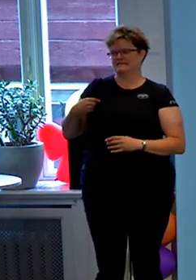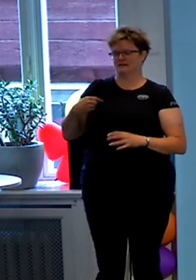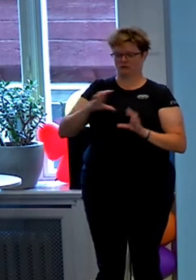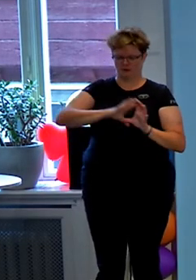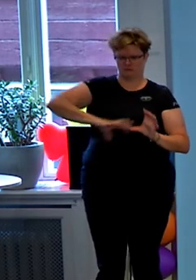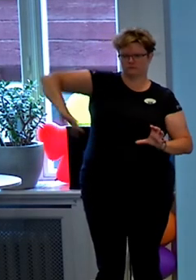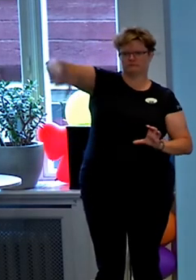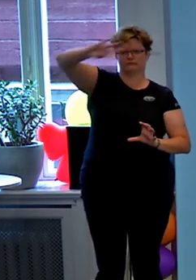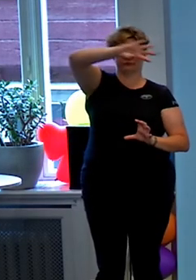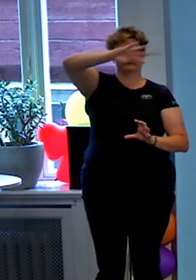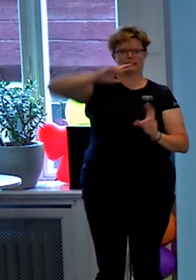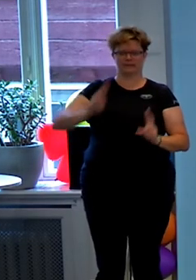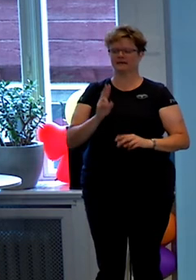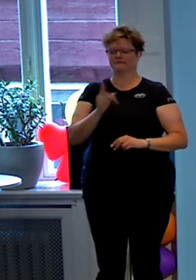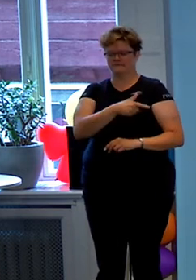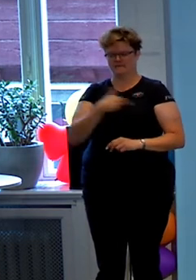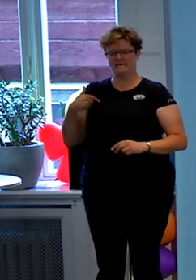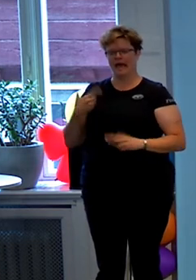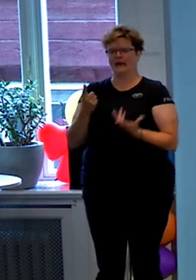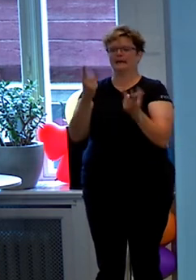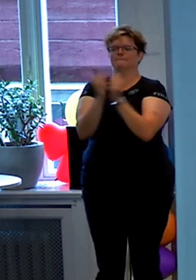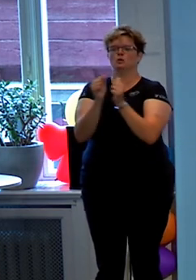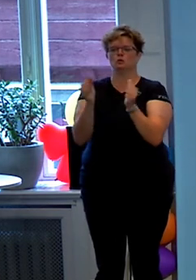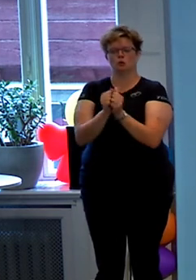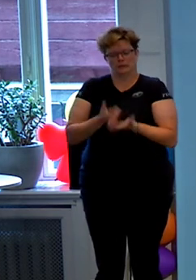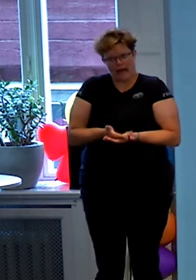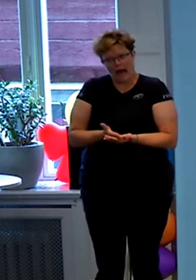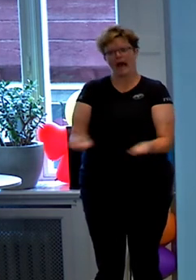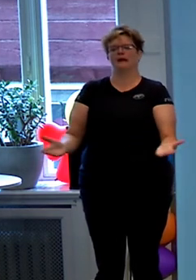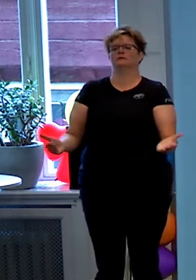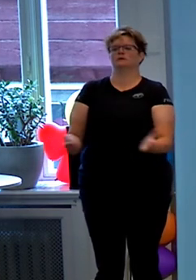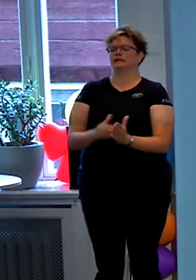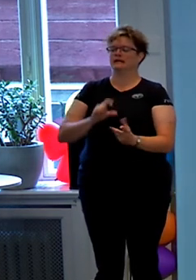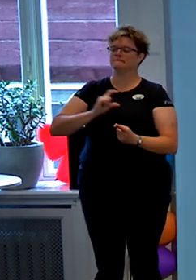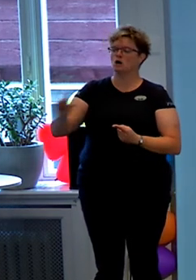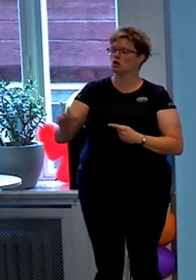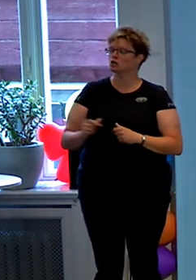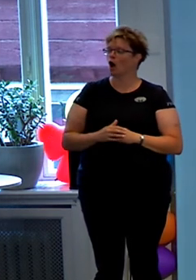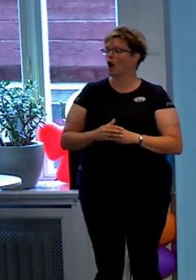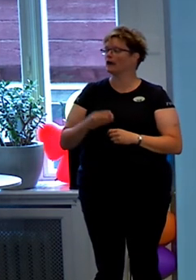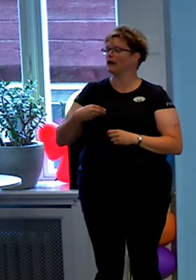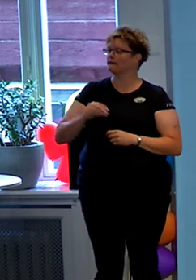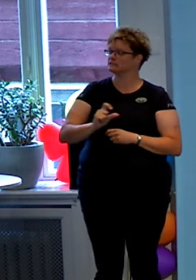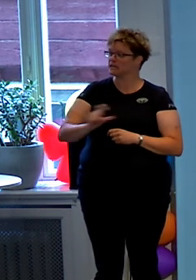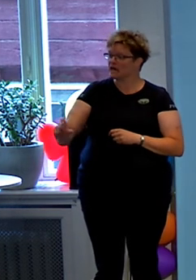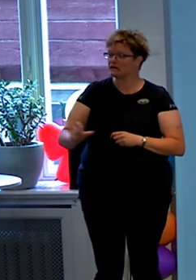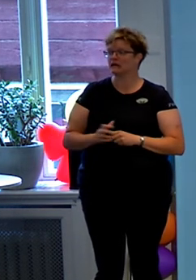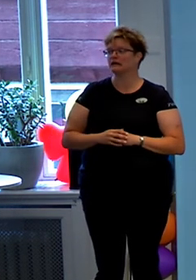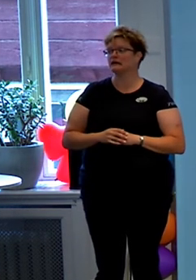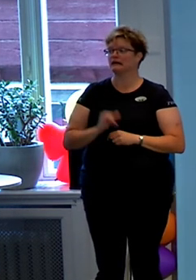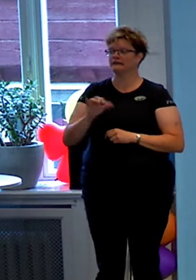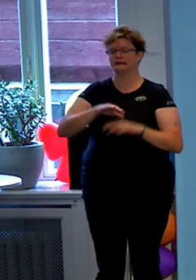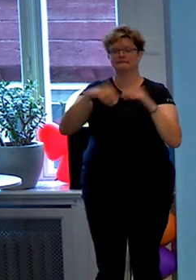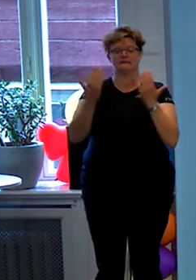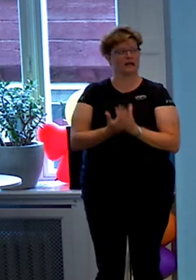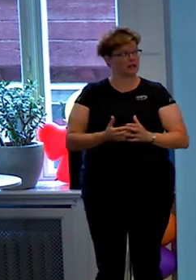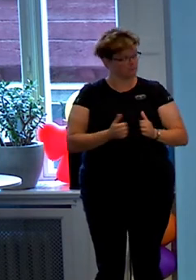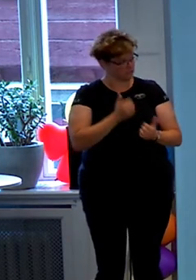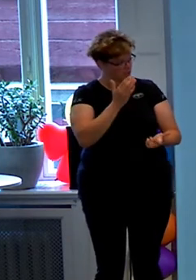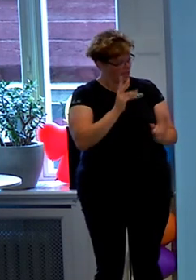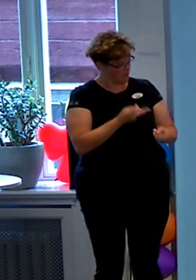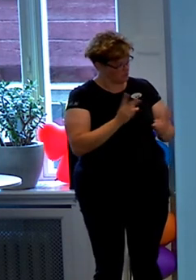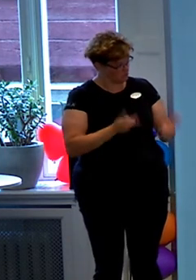bälte. Vi är en produkt som vi erbjuder till företag, investerare i världen. Men är det rent